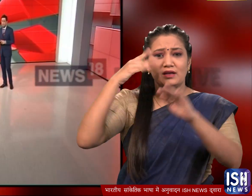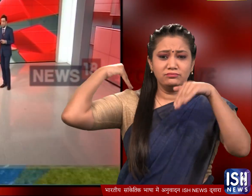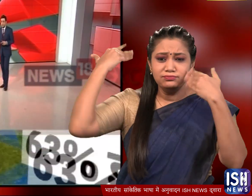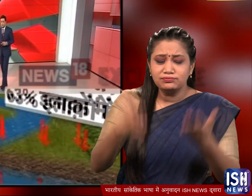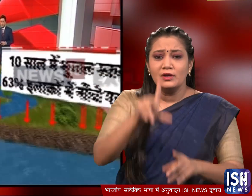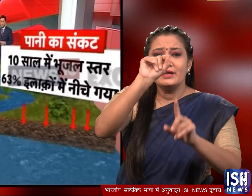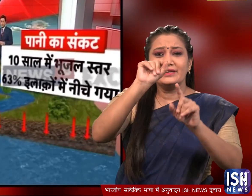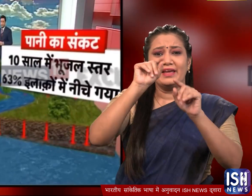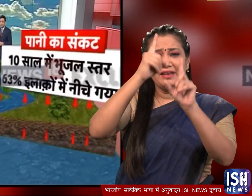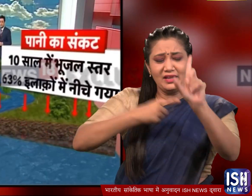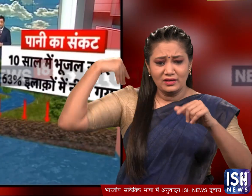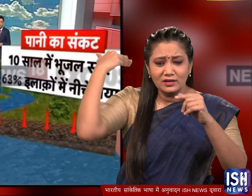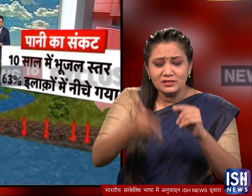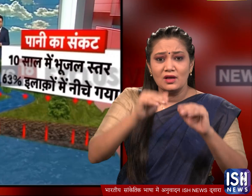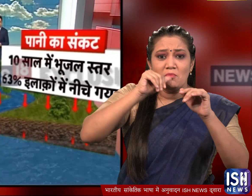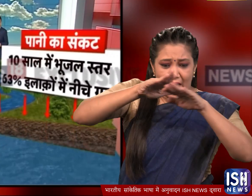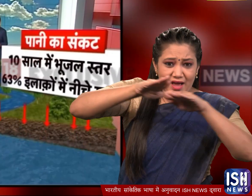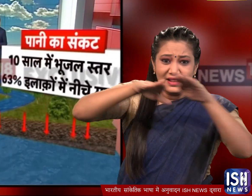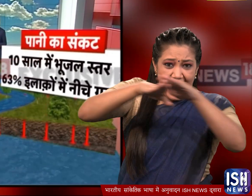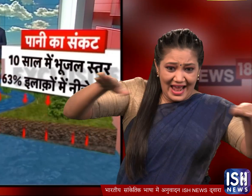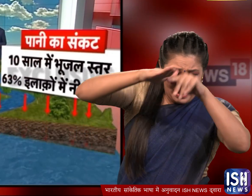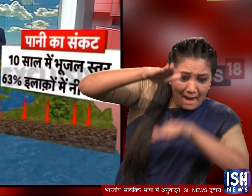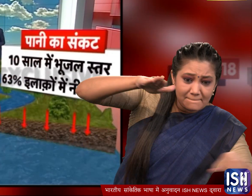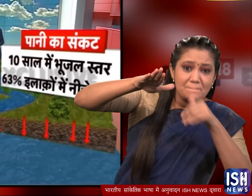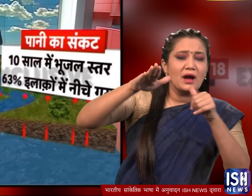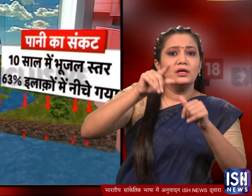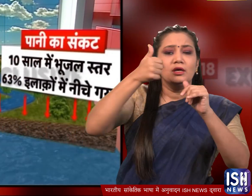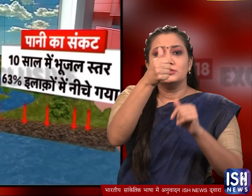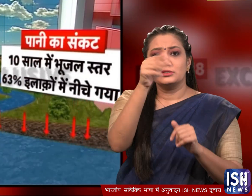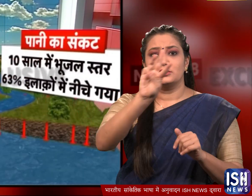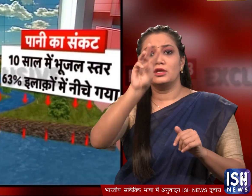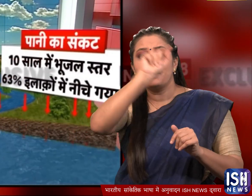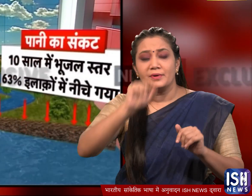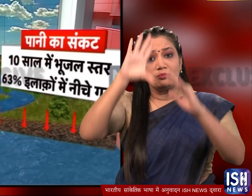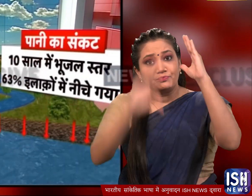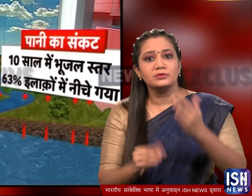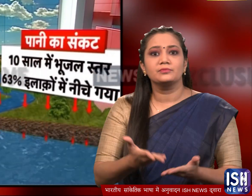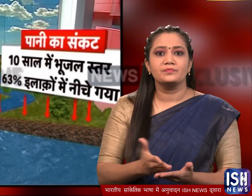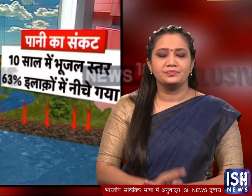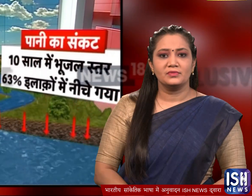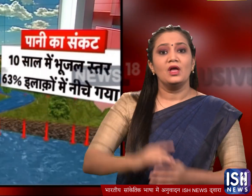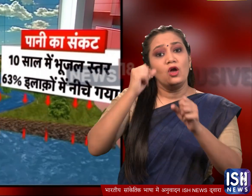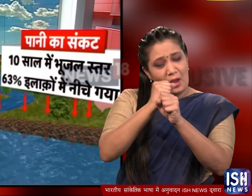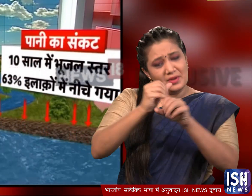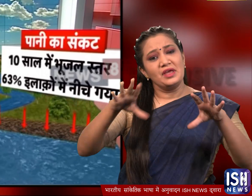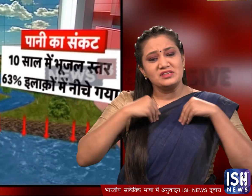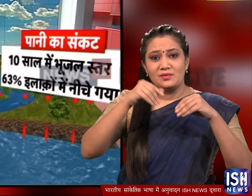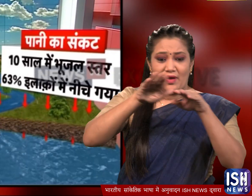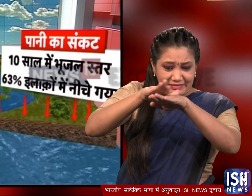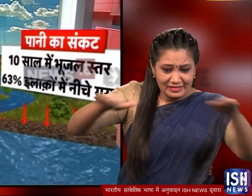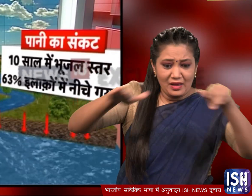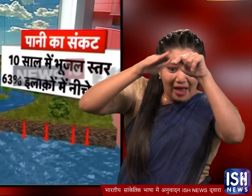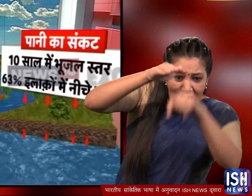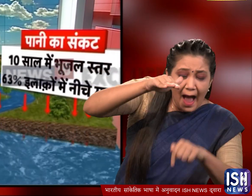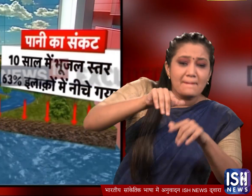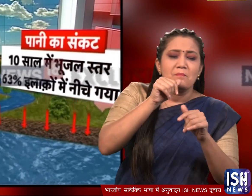साल में भूजल स्तर 63% इलाकों में नीचे गया है। ये बात सरकार भी मान चुकी है कि जमीन के नीचे